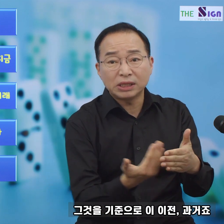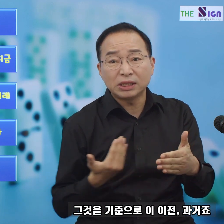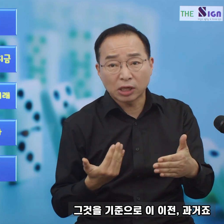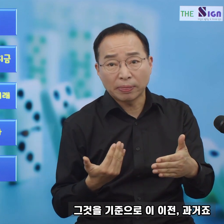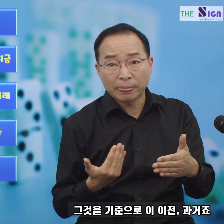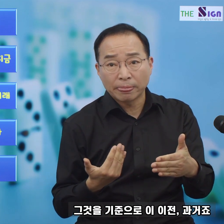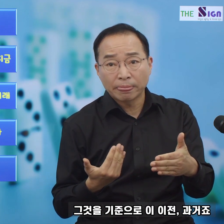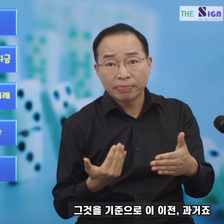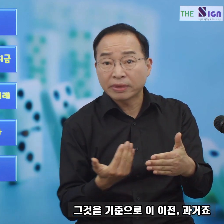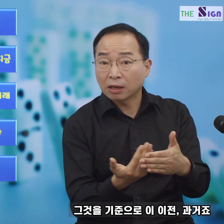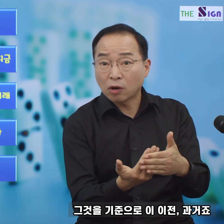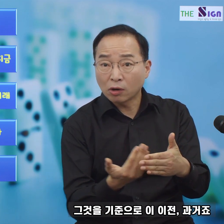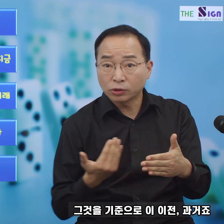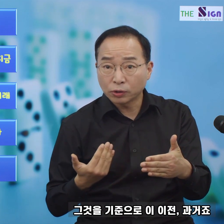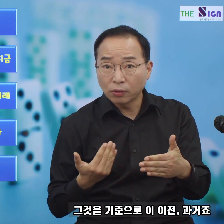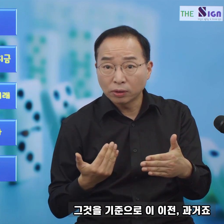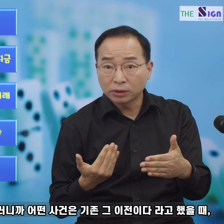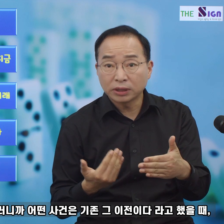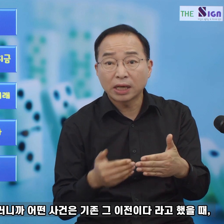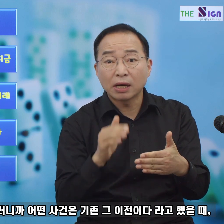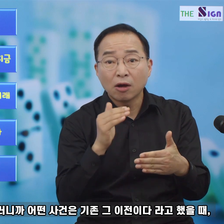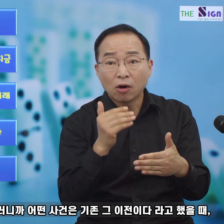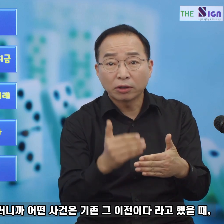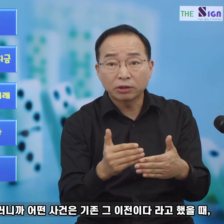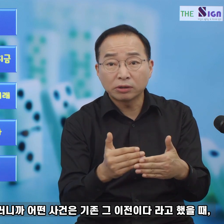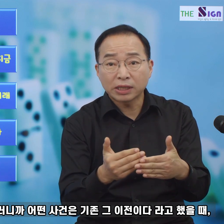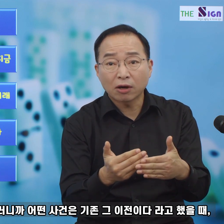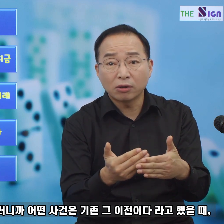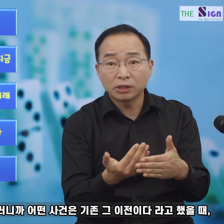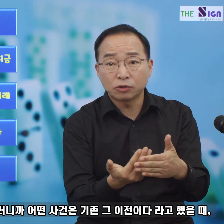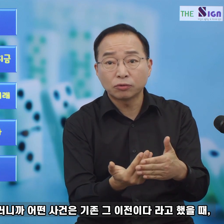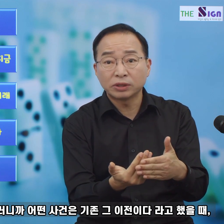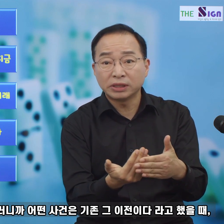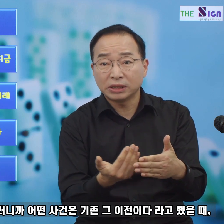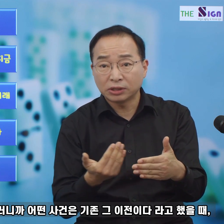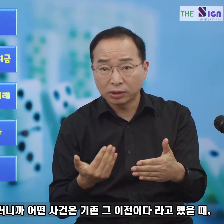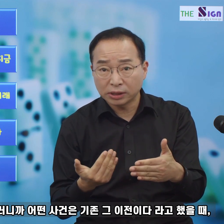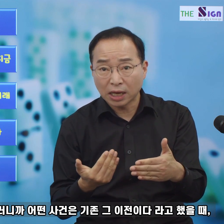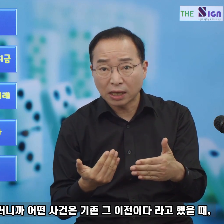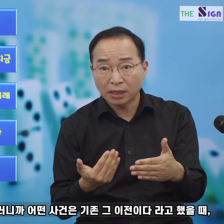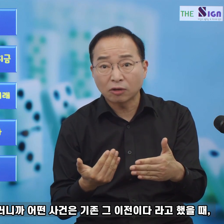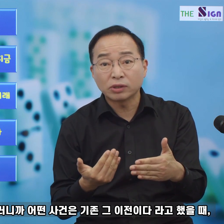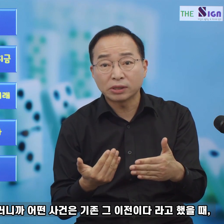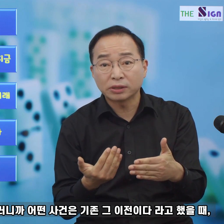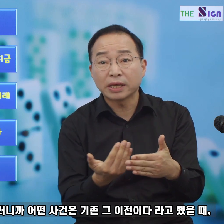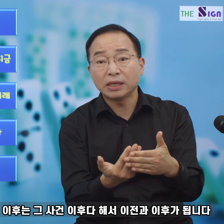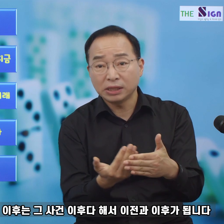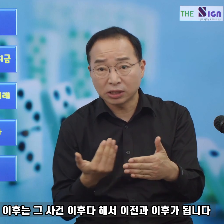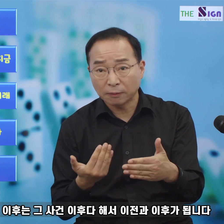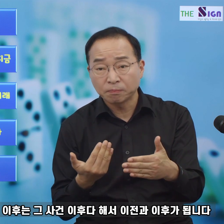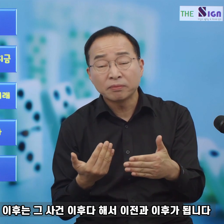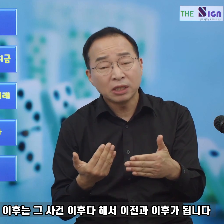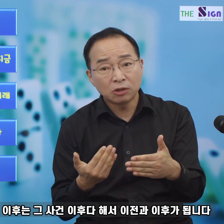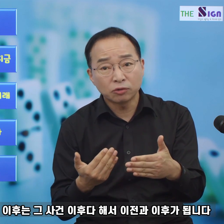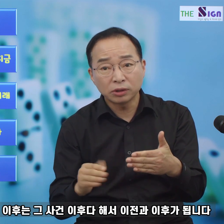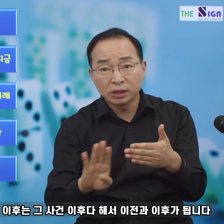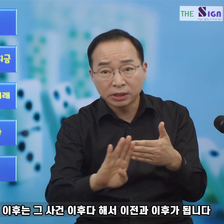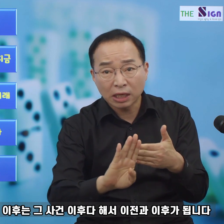이전, 자, 과거죠. 그러니까 어떤 사건을 기준으로 그 이전이다 라고 했을 때 이전, 이후는 그